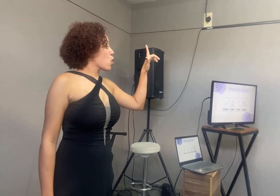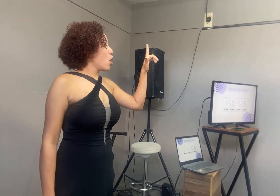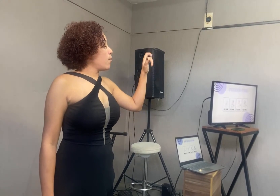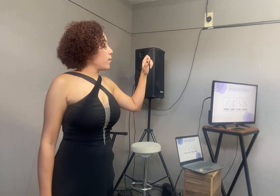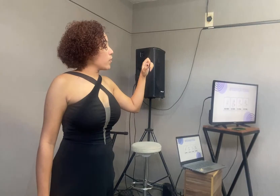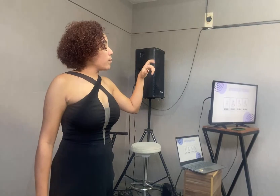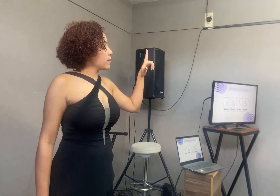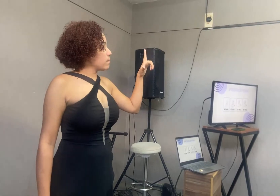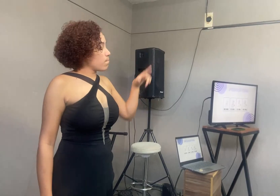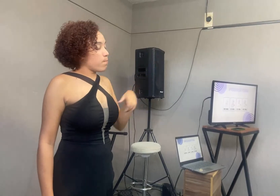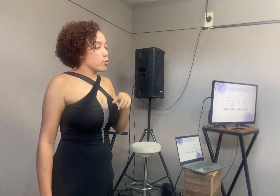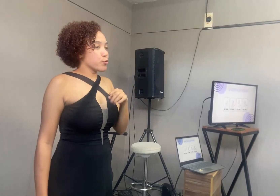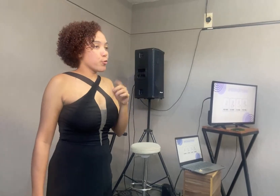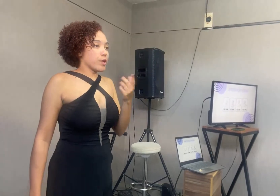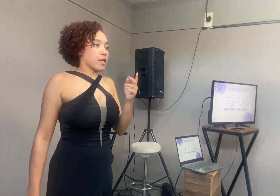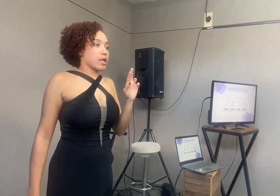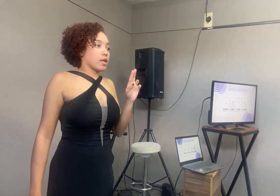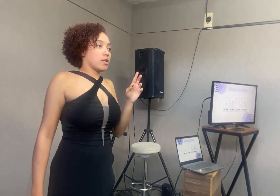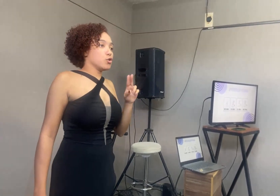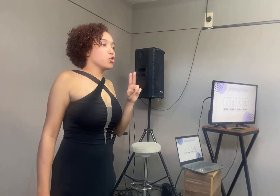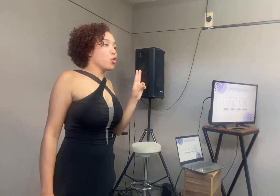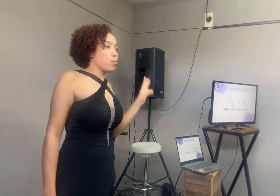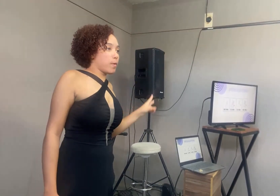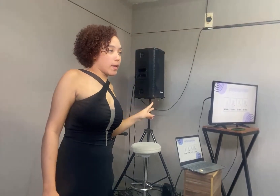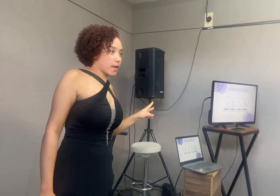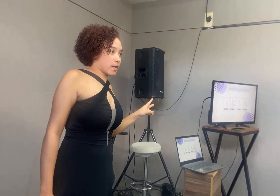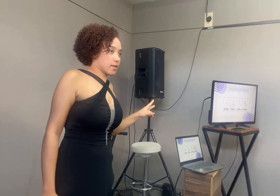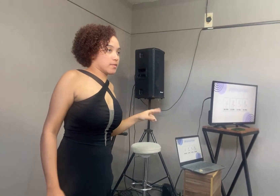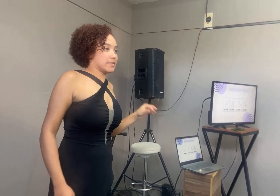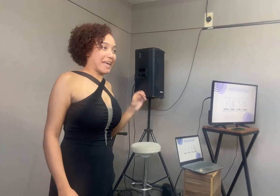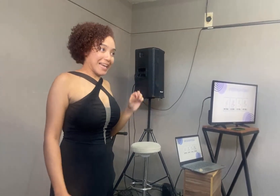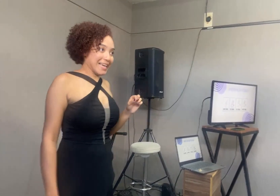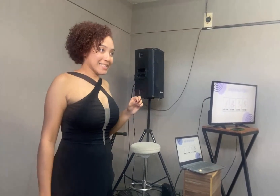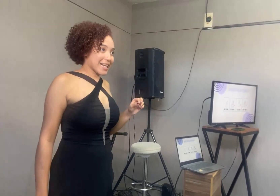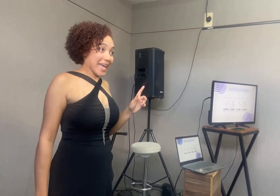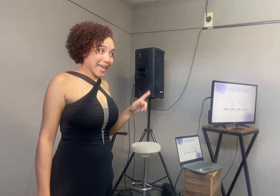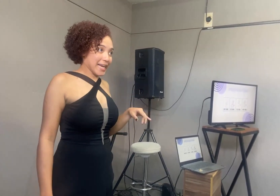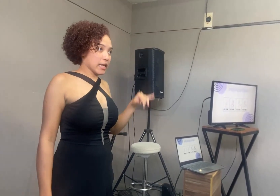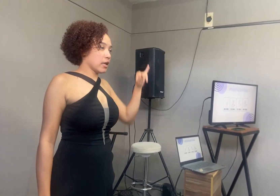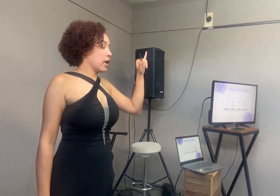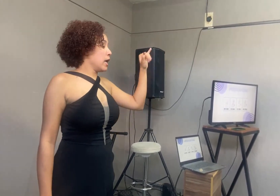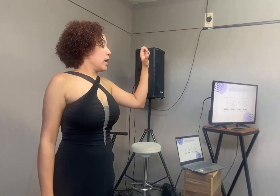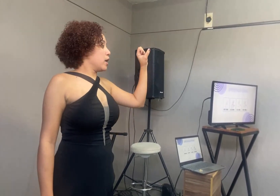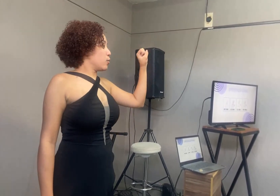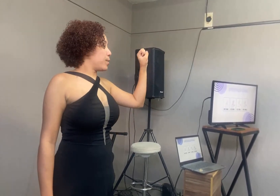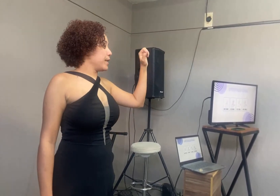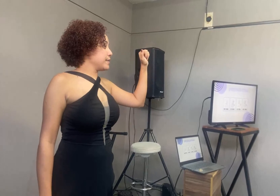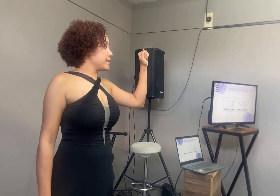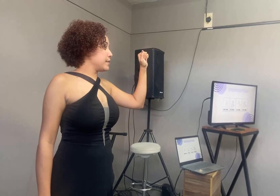como meu nome possui dúplica na letra L, eu